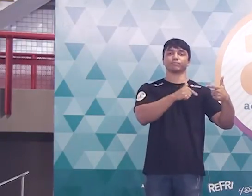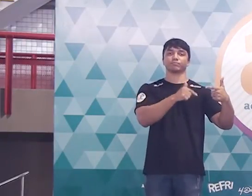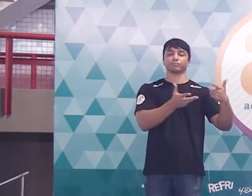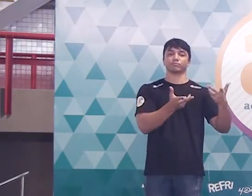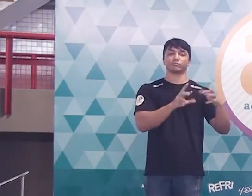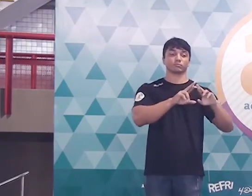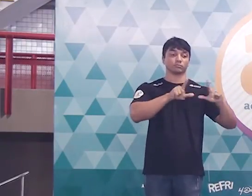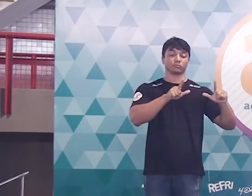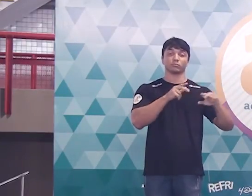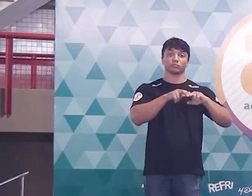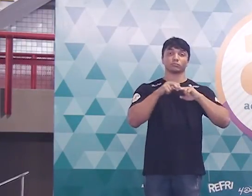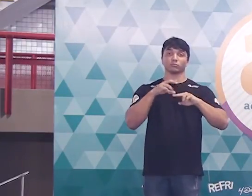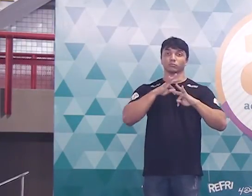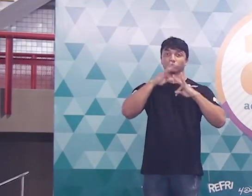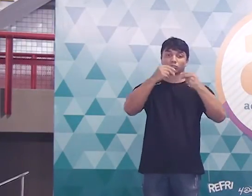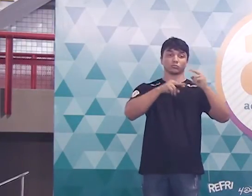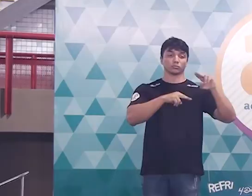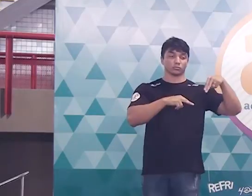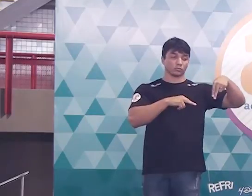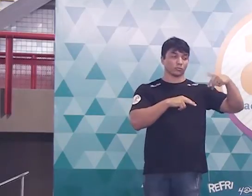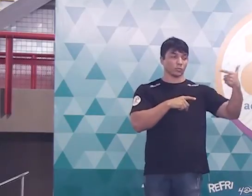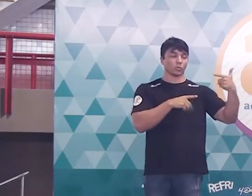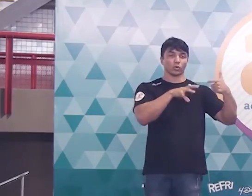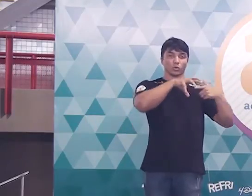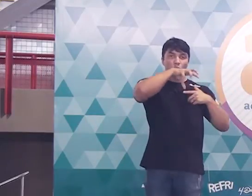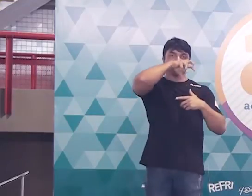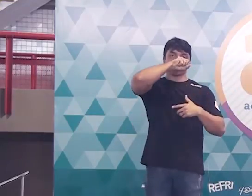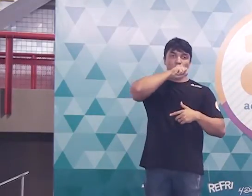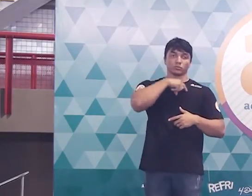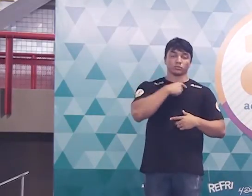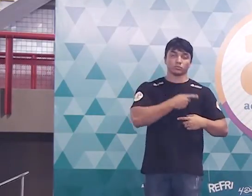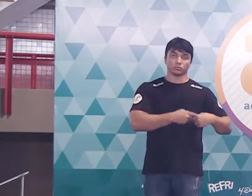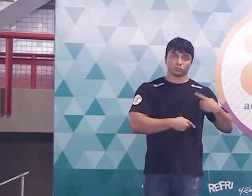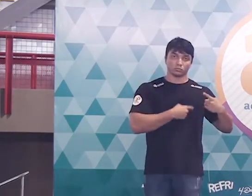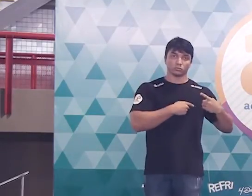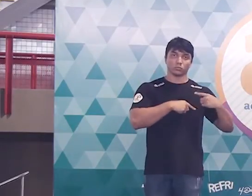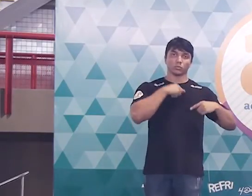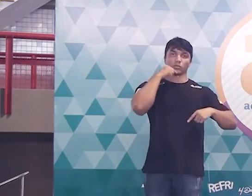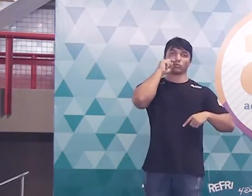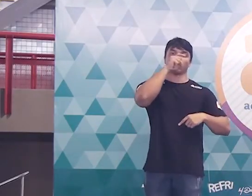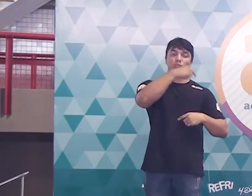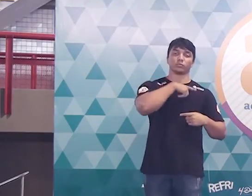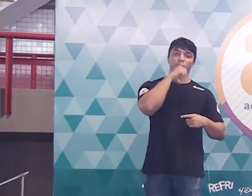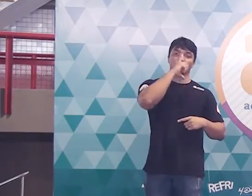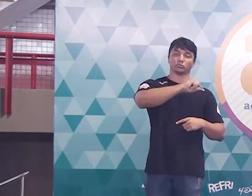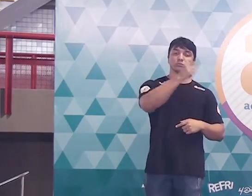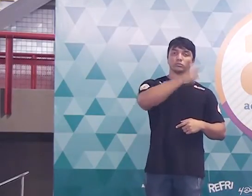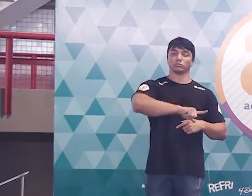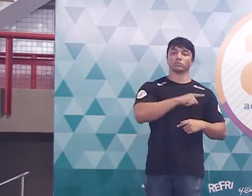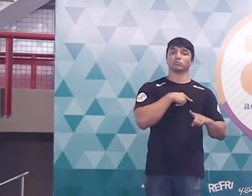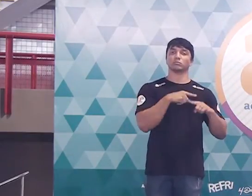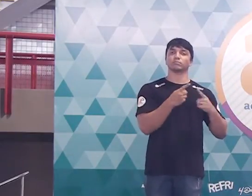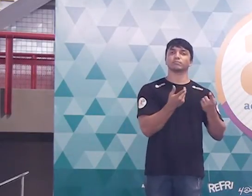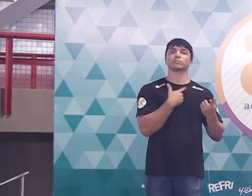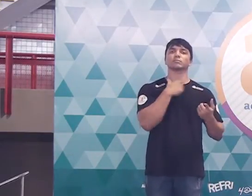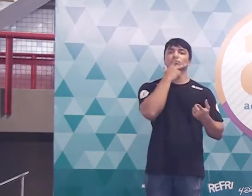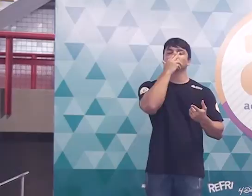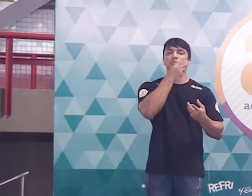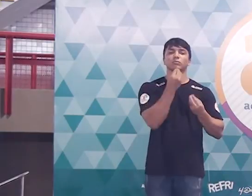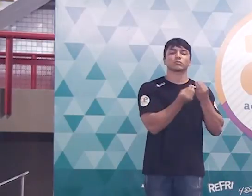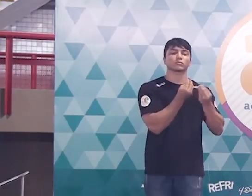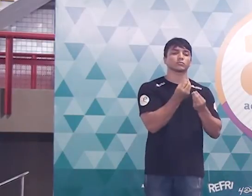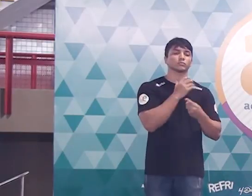temos. Aí todo o nitrogênio que a gente inspira, a gente devolve. Todo ele. Lázaro, então qual é a única